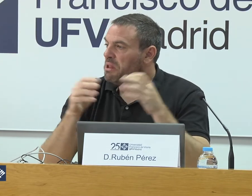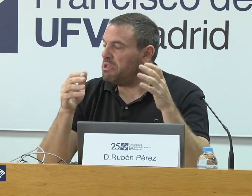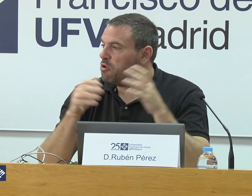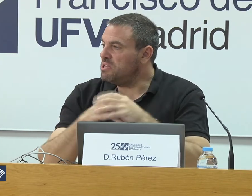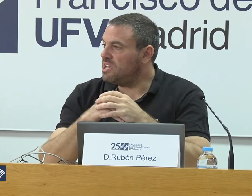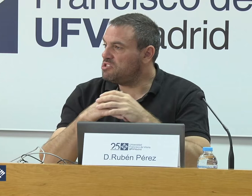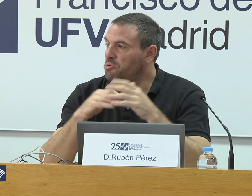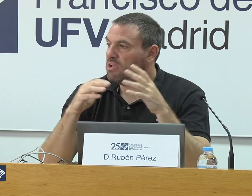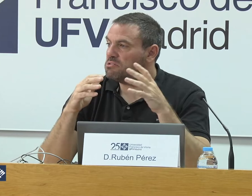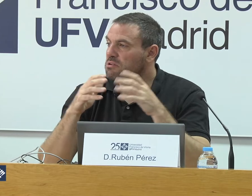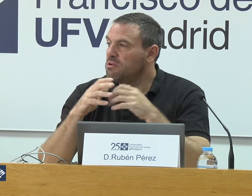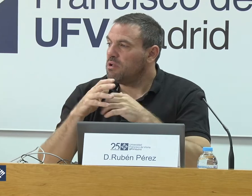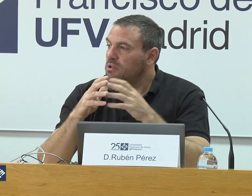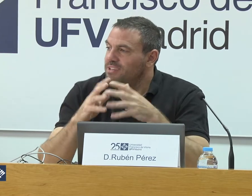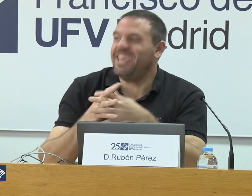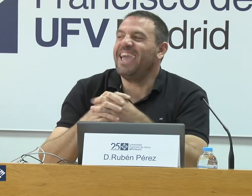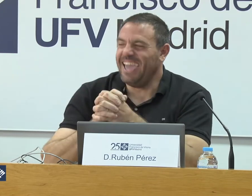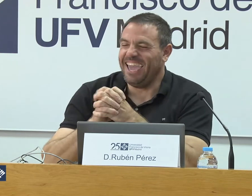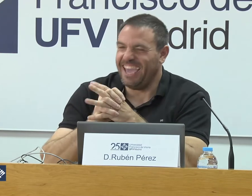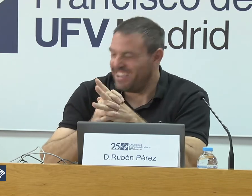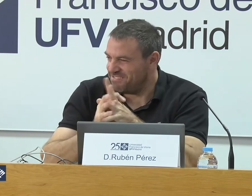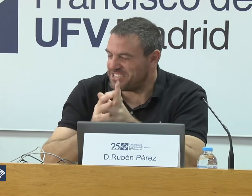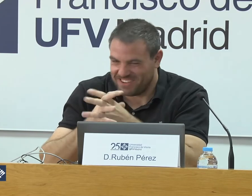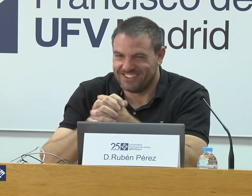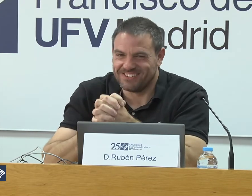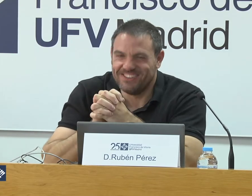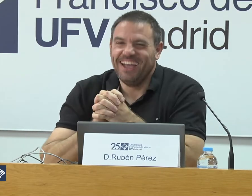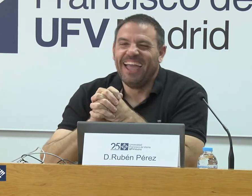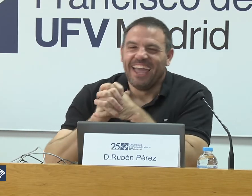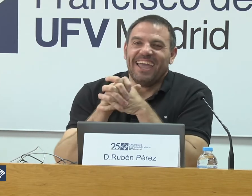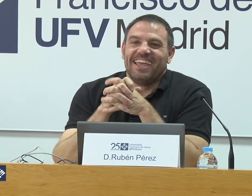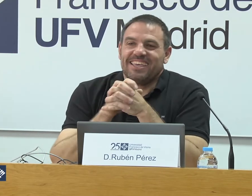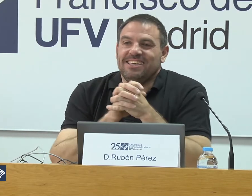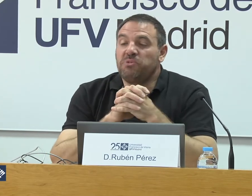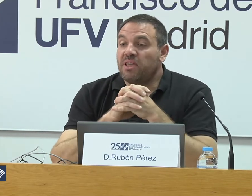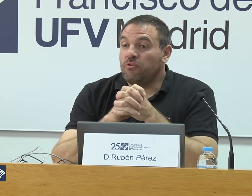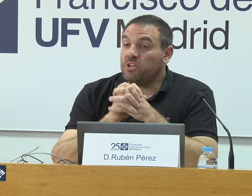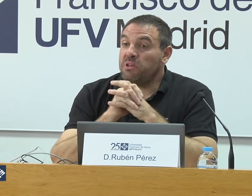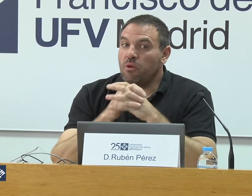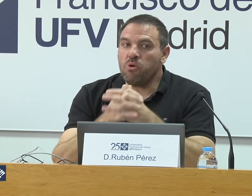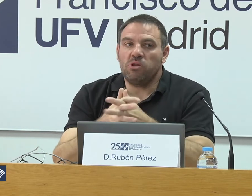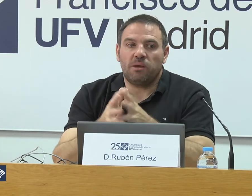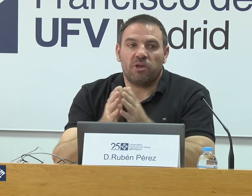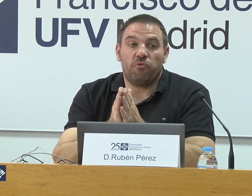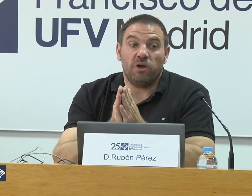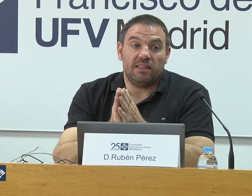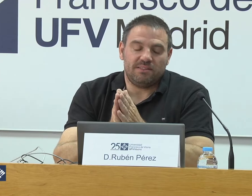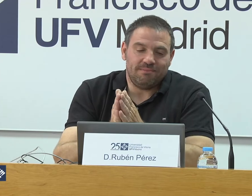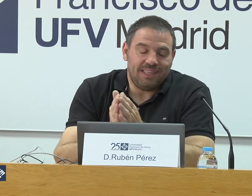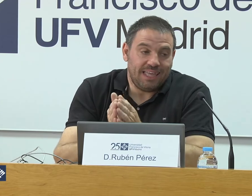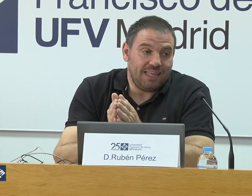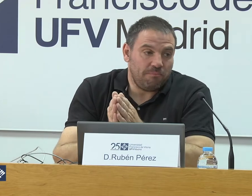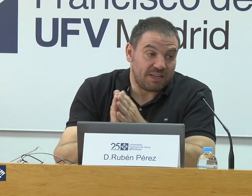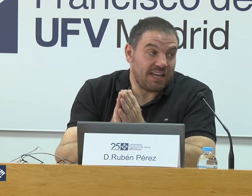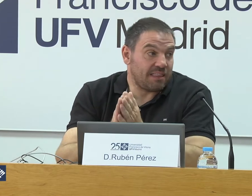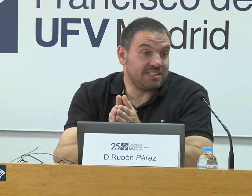¿qué, 2005, 2006 o por ahí? De 2 años. Más o menos, ¿no? Y es verdad que fue una experiencia muy bonita, porque fue